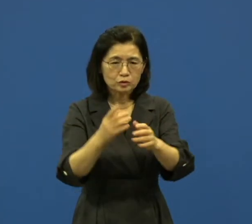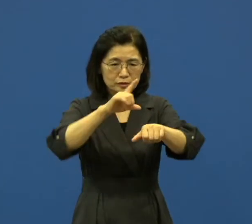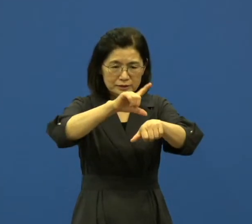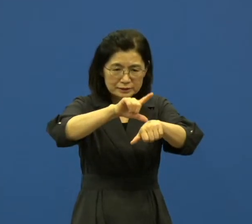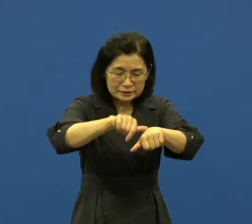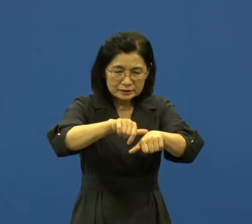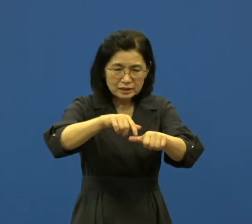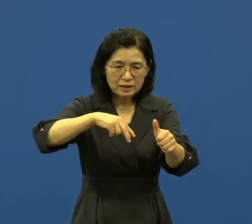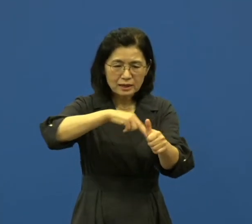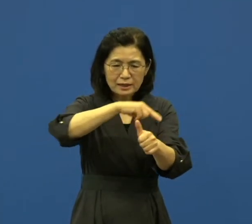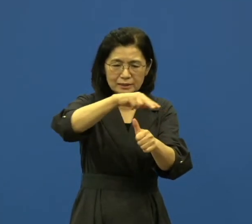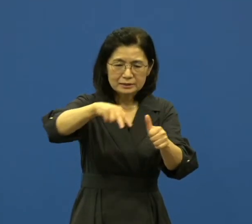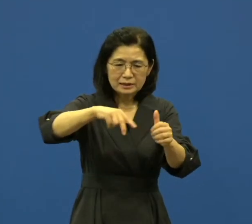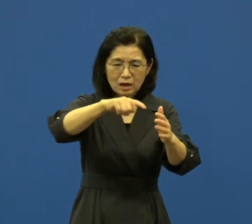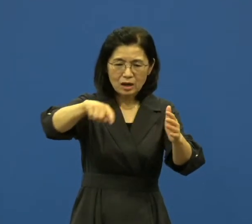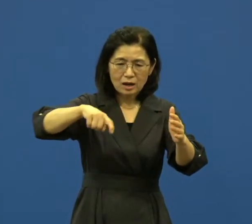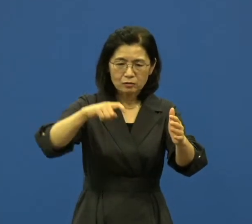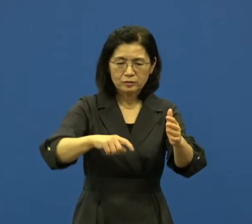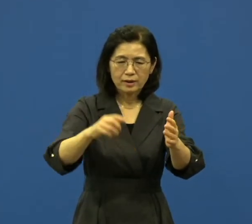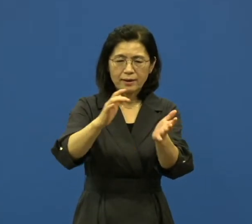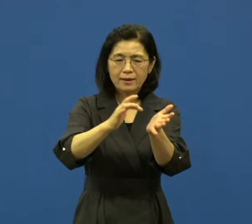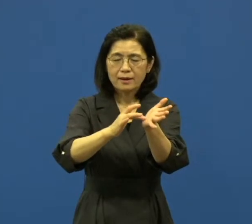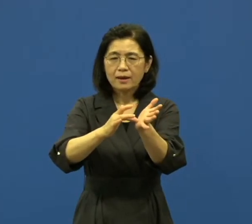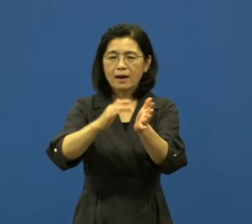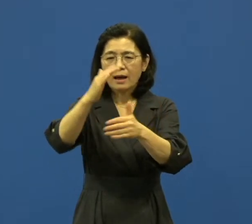속에 하나님을 모시고 와야 되는 것입니다.